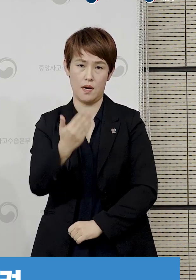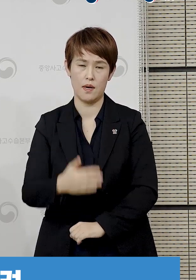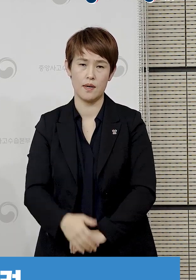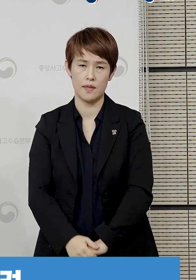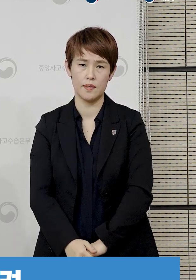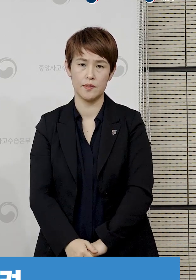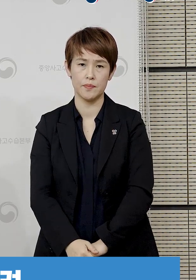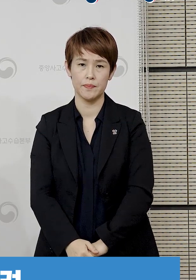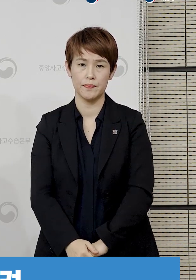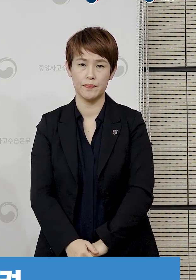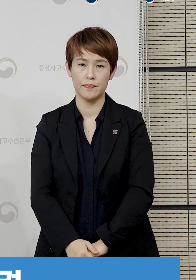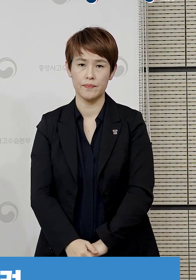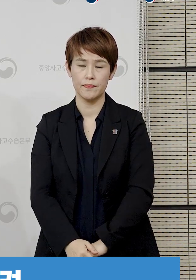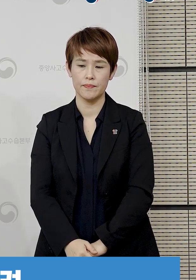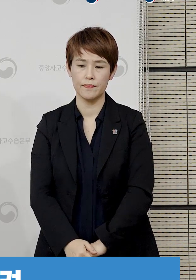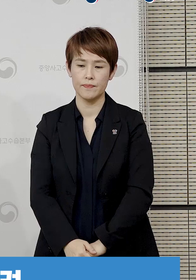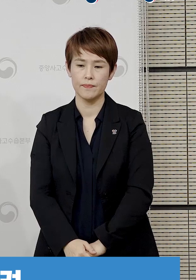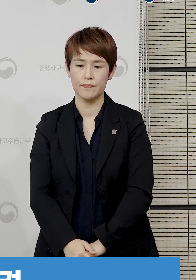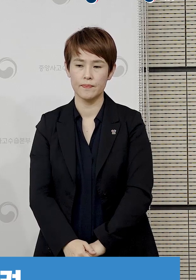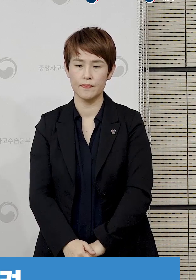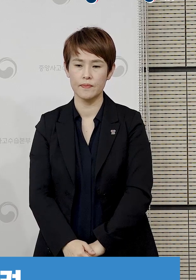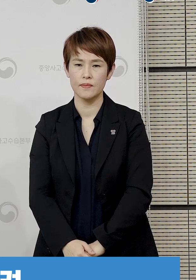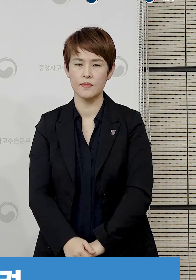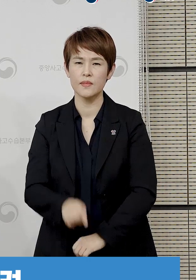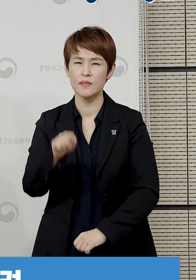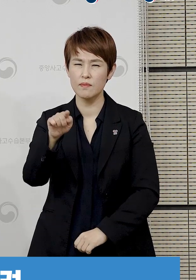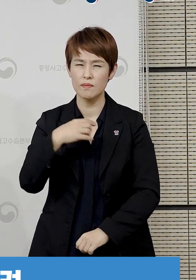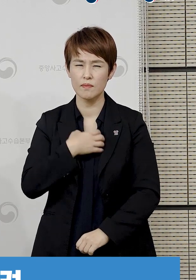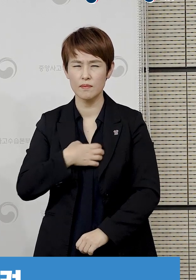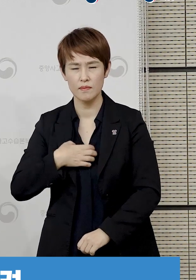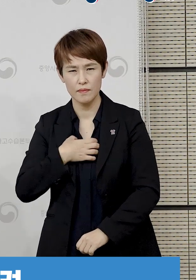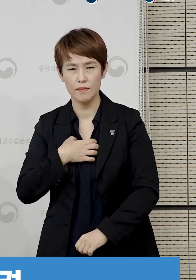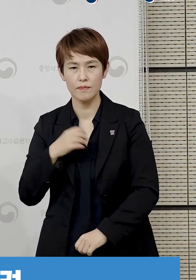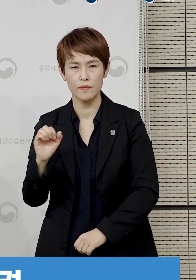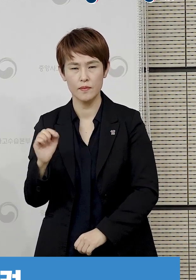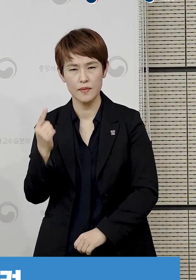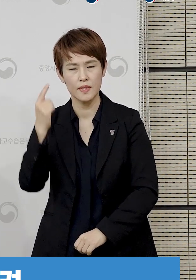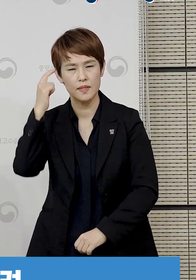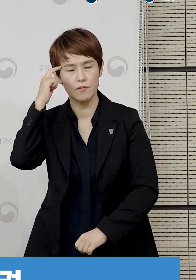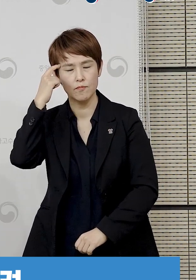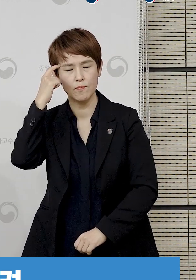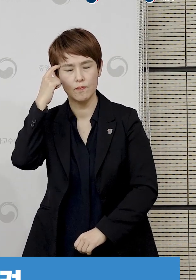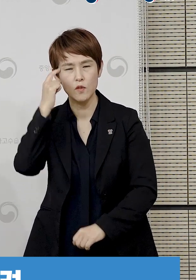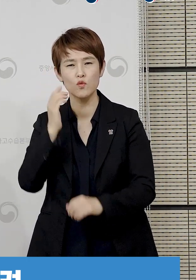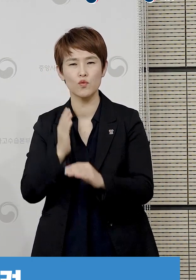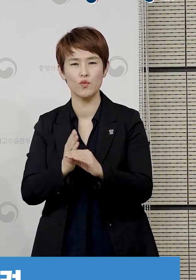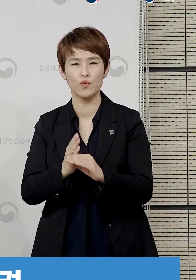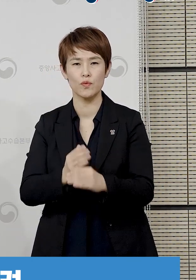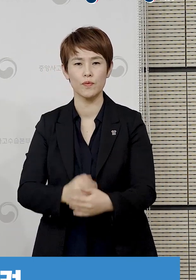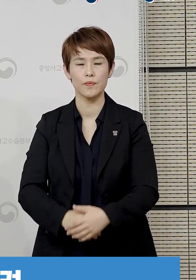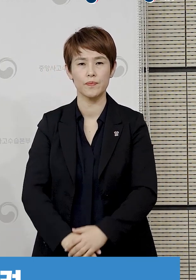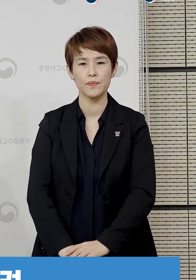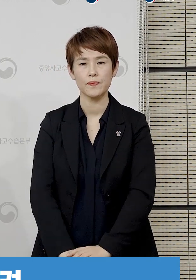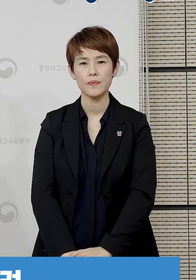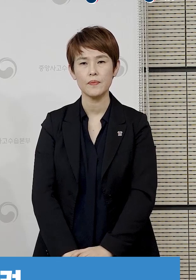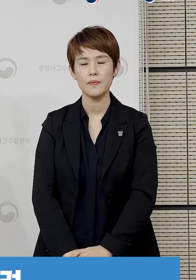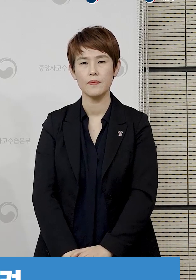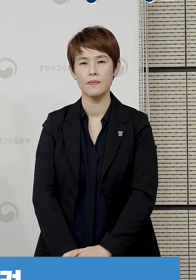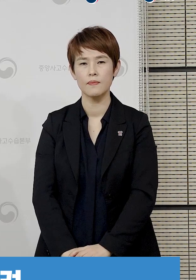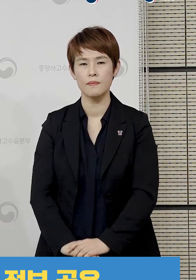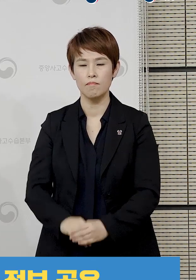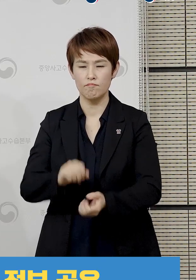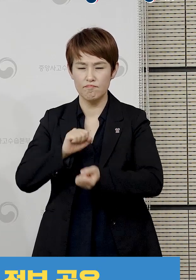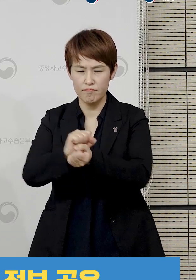차별이나 그 바람직하지 못한 현상들이 발생할 수 있는 우려도 저희들은 고려를 하고 있습니다.